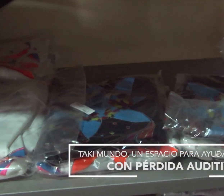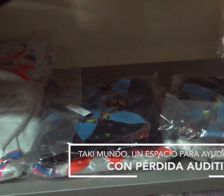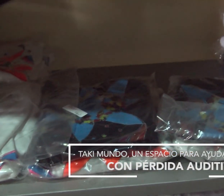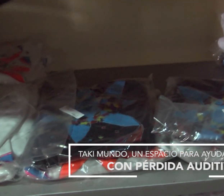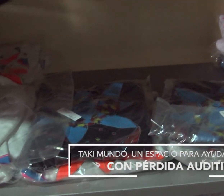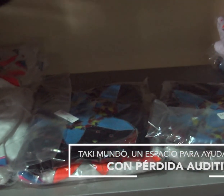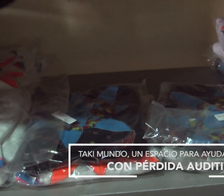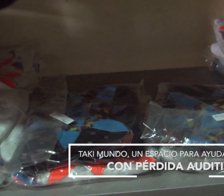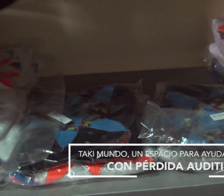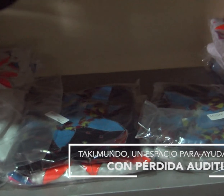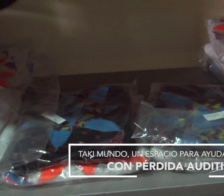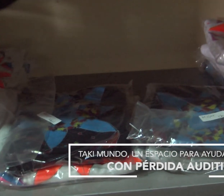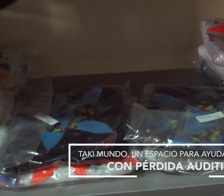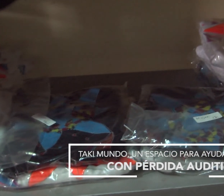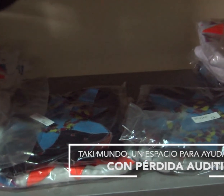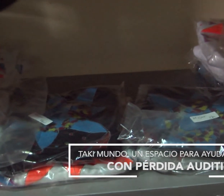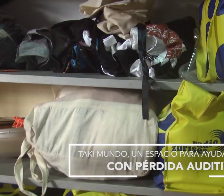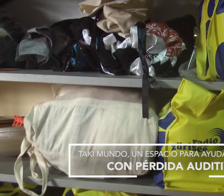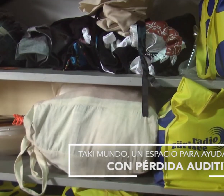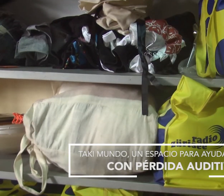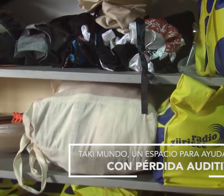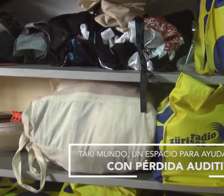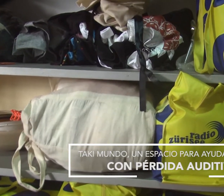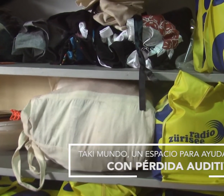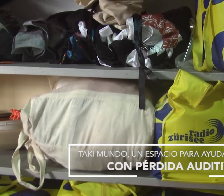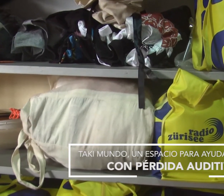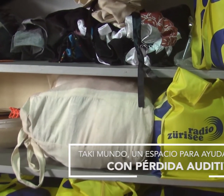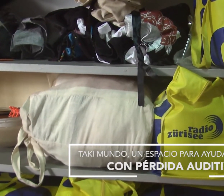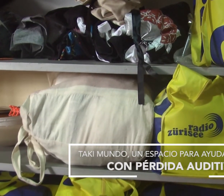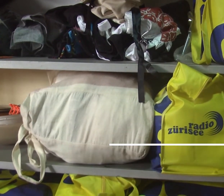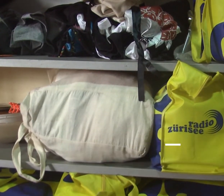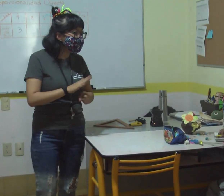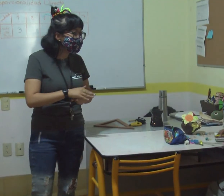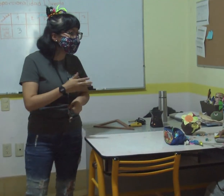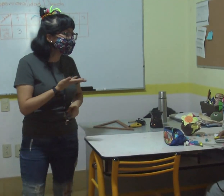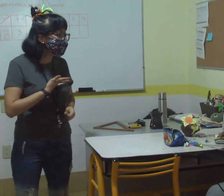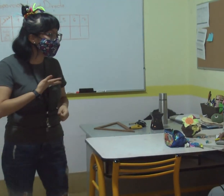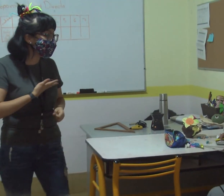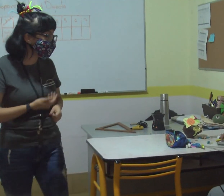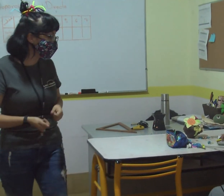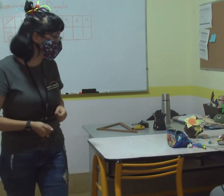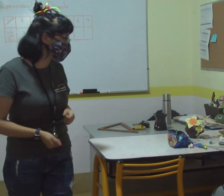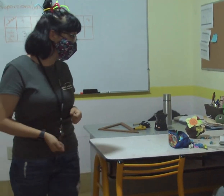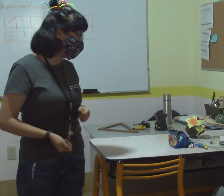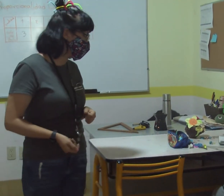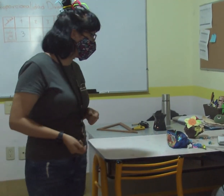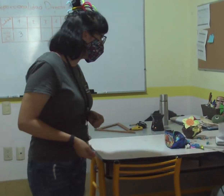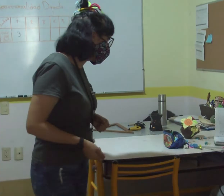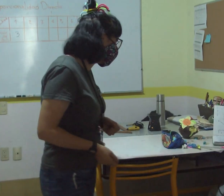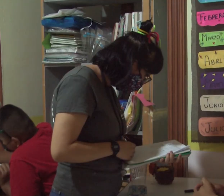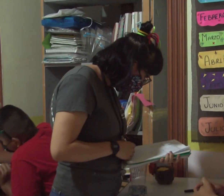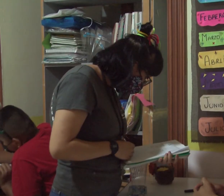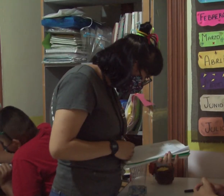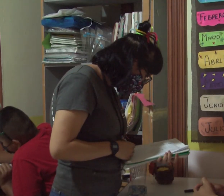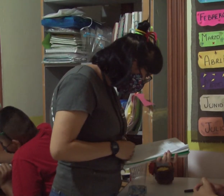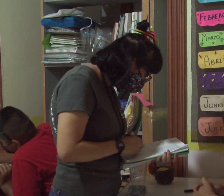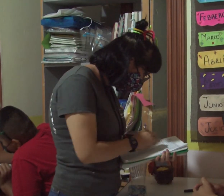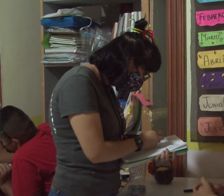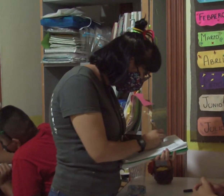Las comercializan y de ahí obtienen recursos para la operatividad. Las personas interesadas en conocer más de la asociación pueden ingresar a la